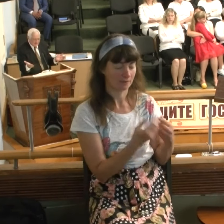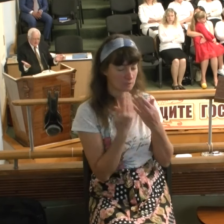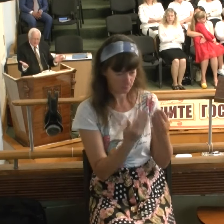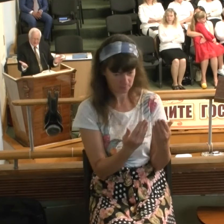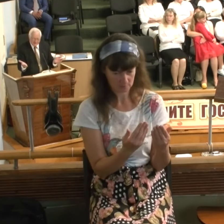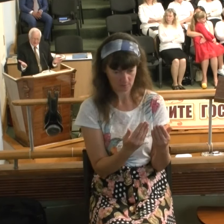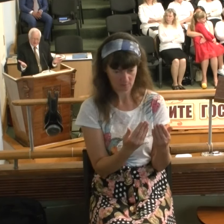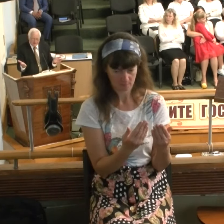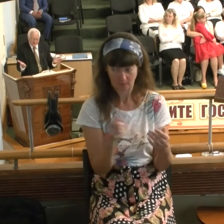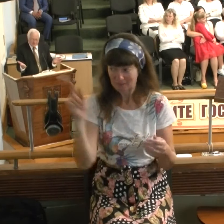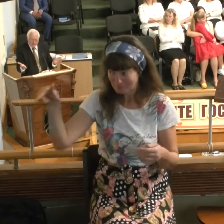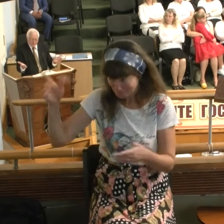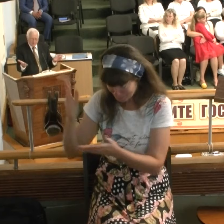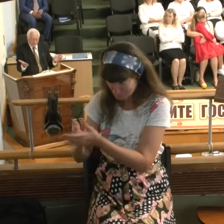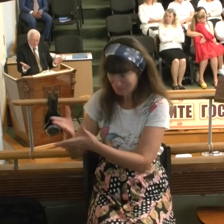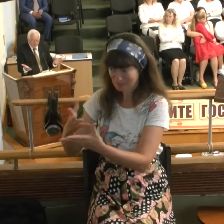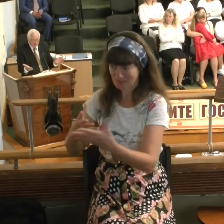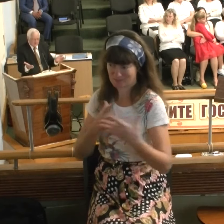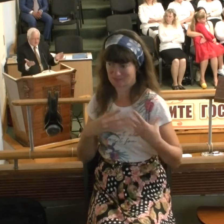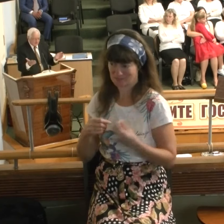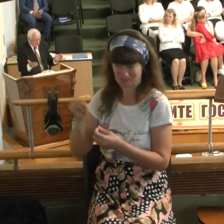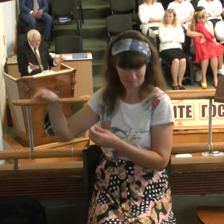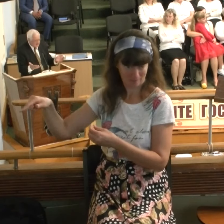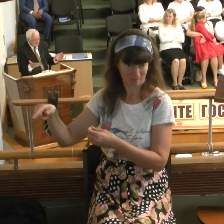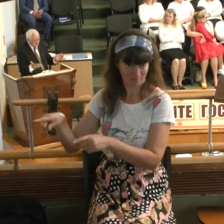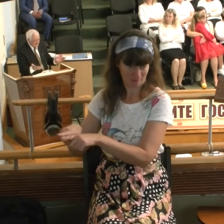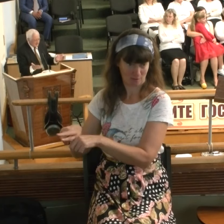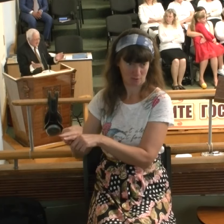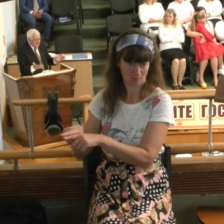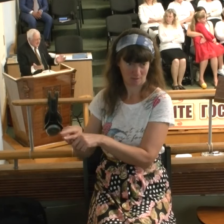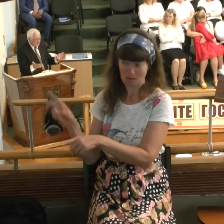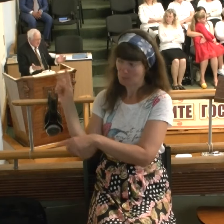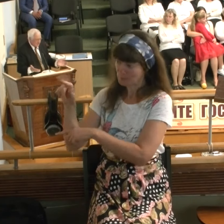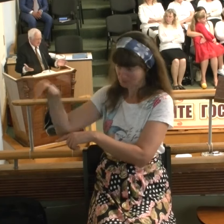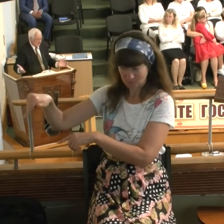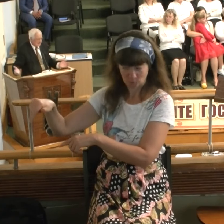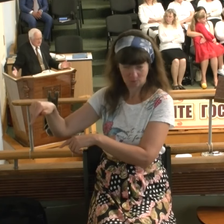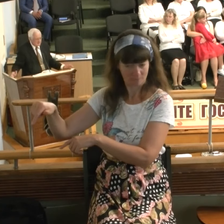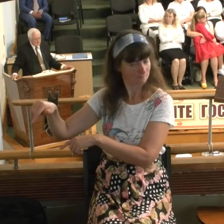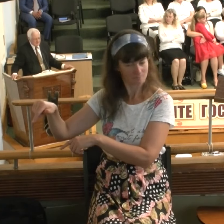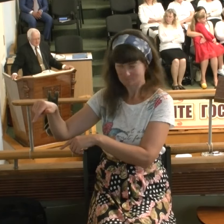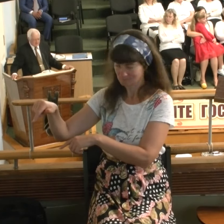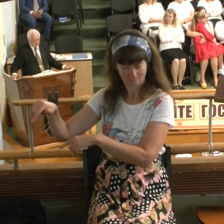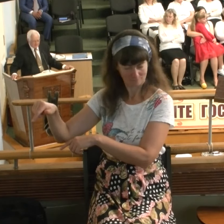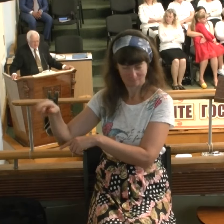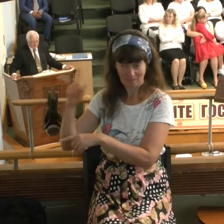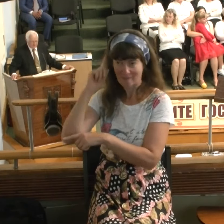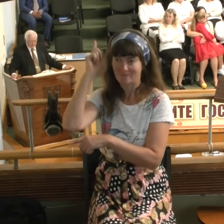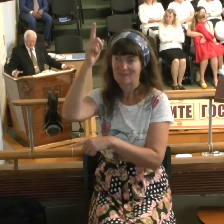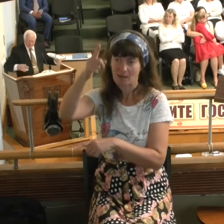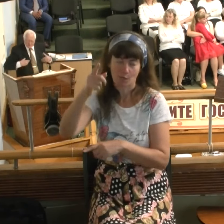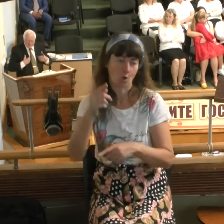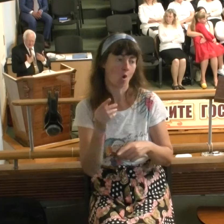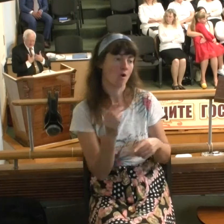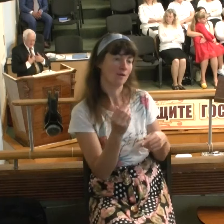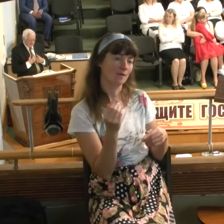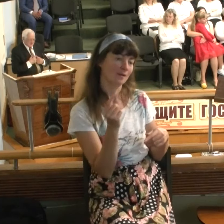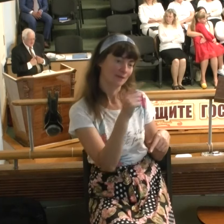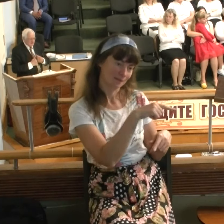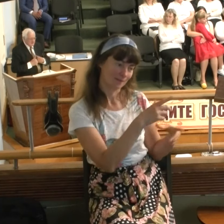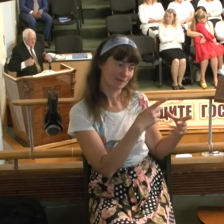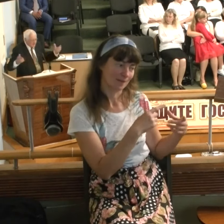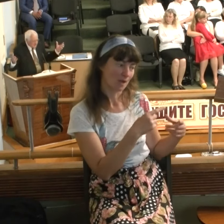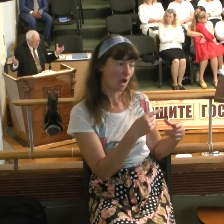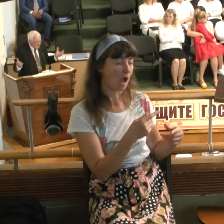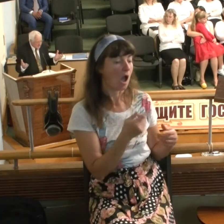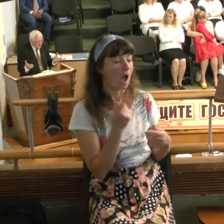Простой детский ответ. Я еду потому, что в этой церкви меня любят. Братья и сестры, я бы не так, конечно.